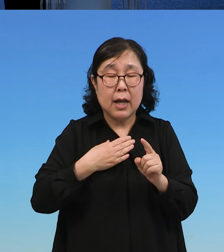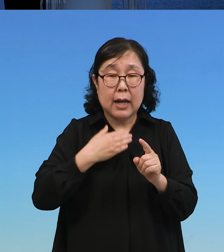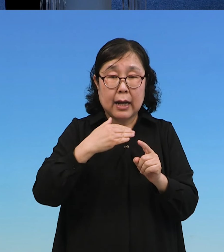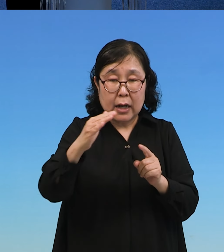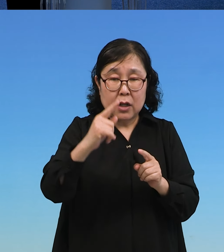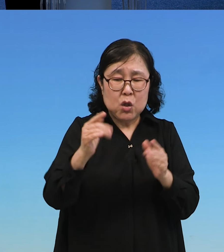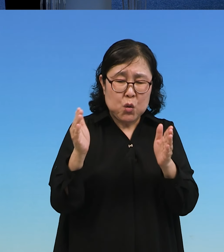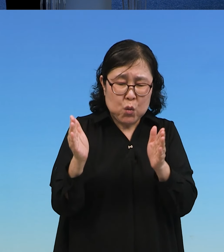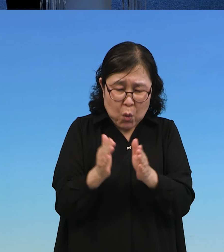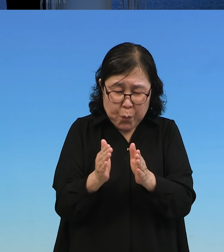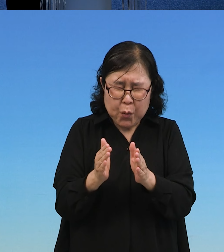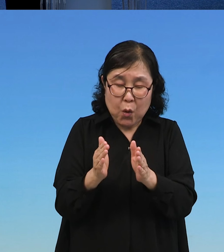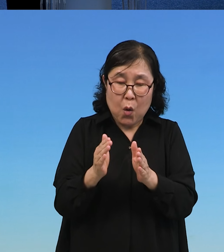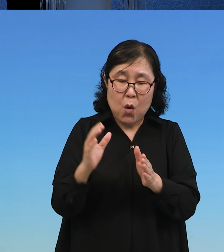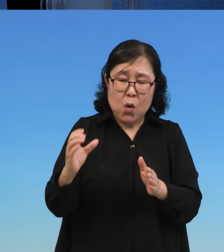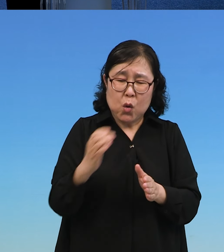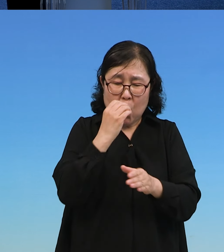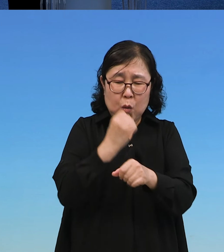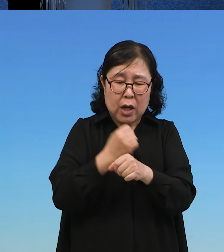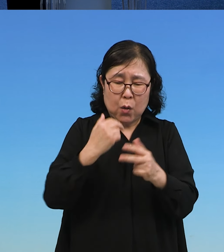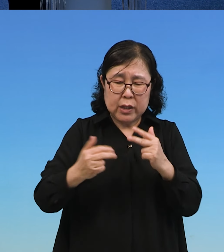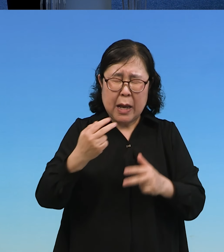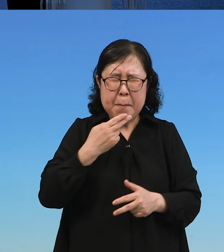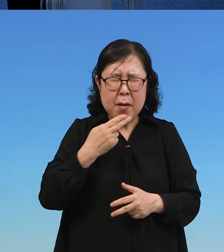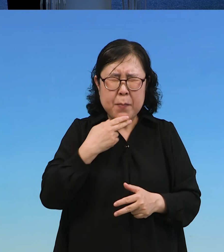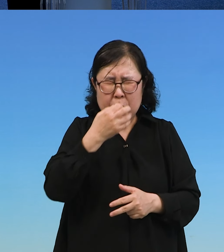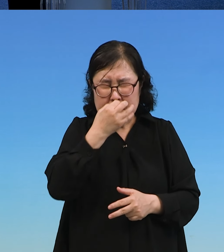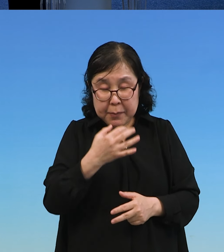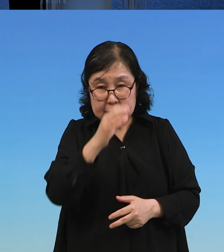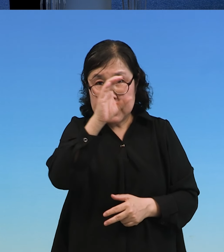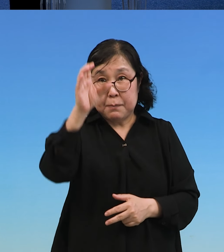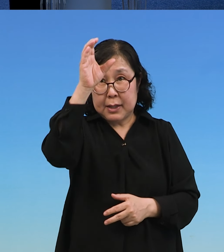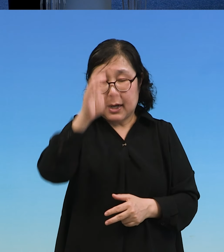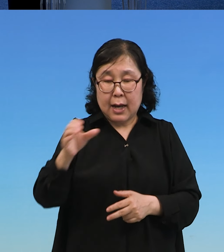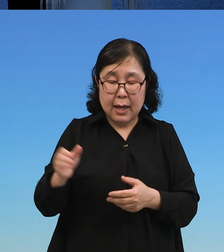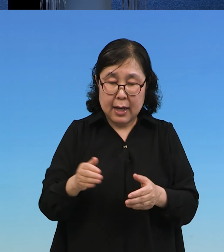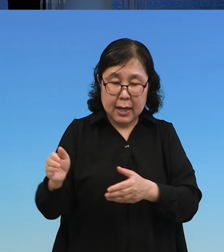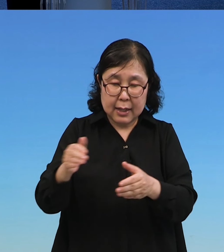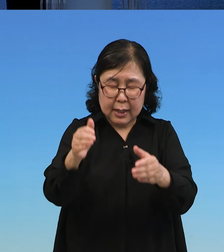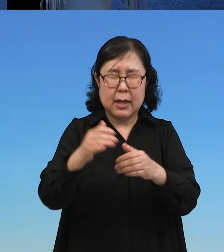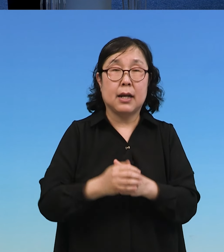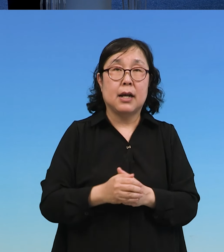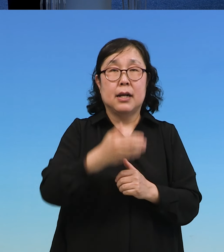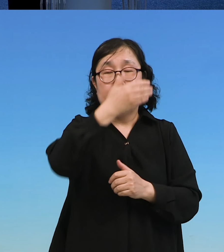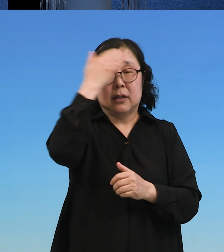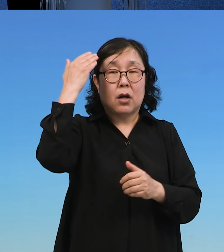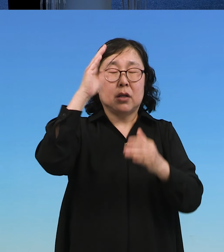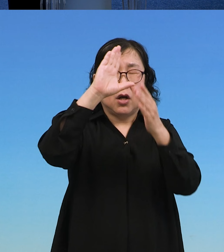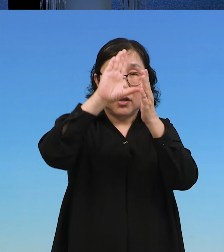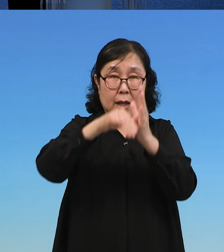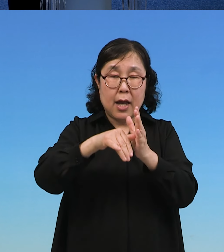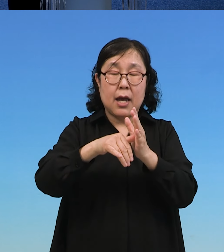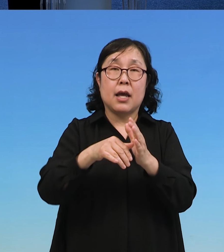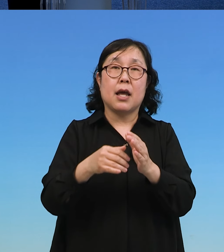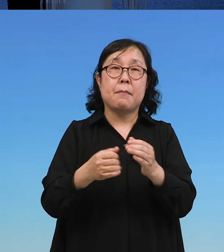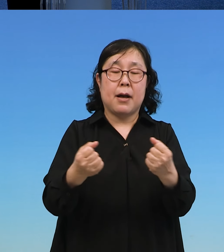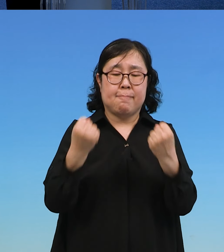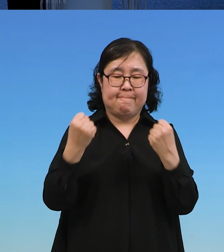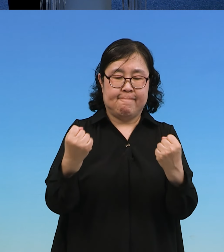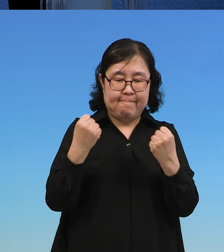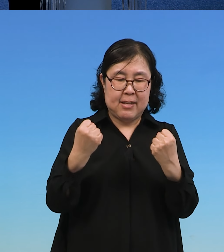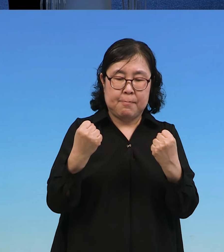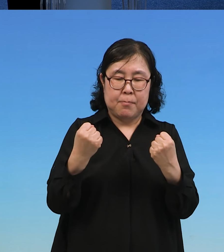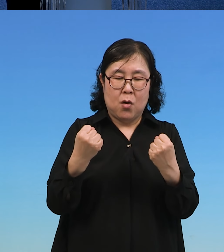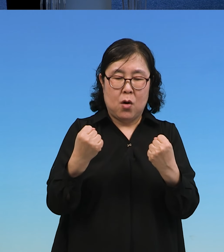가려는 이 좁고 거룩하고 재미없고 힘든 십자가의 길, 청년의 때에 혈기, 정욕